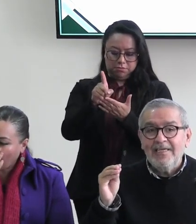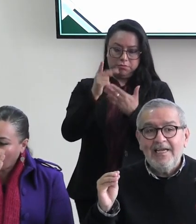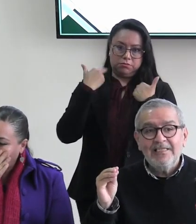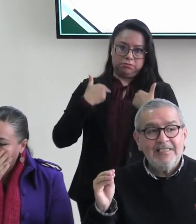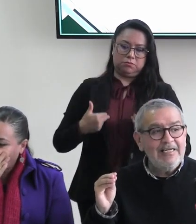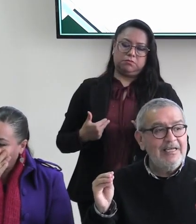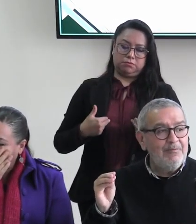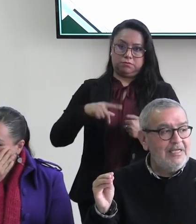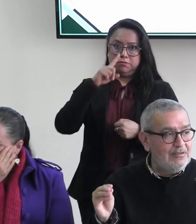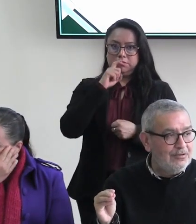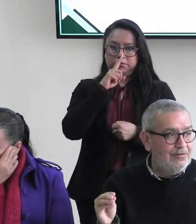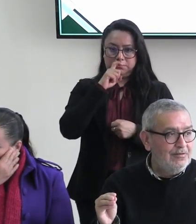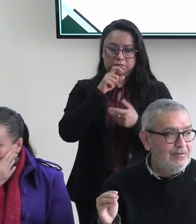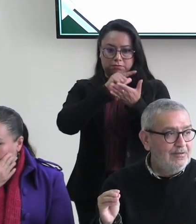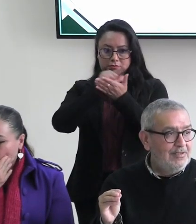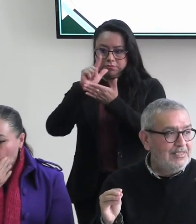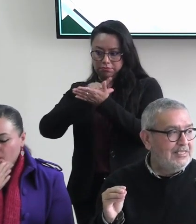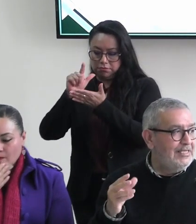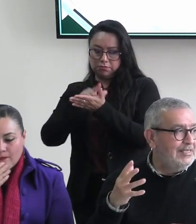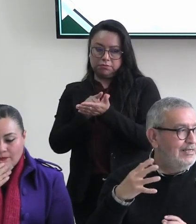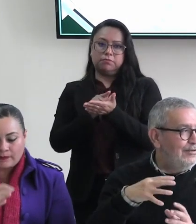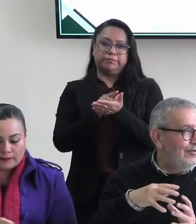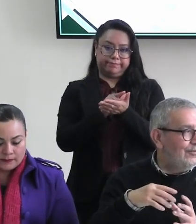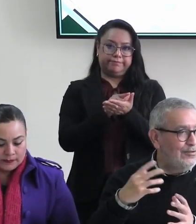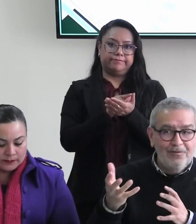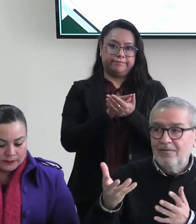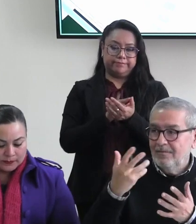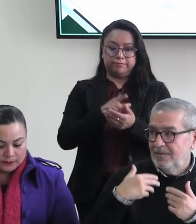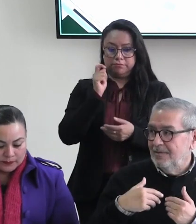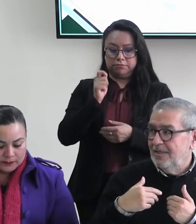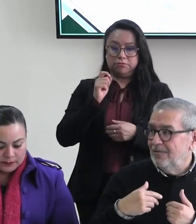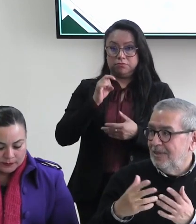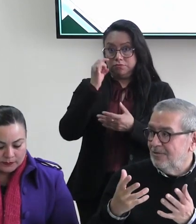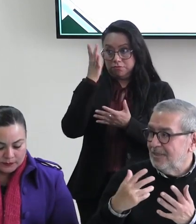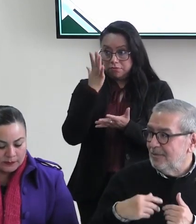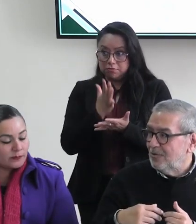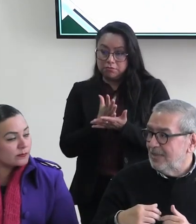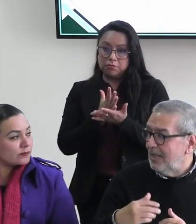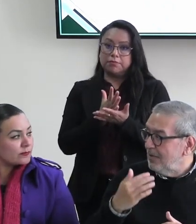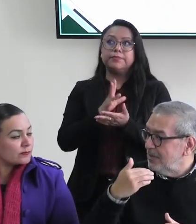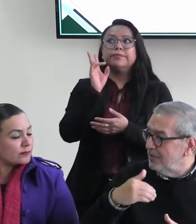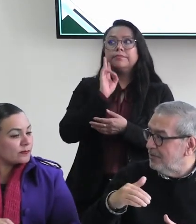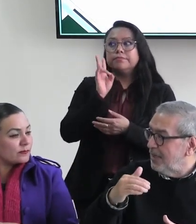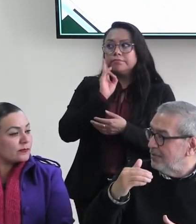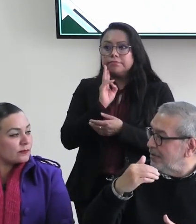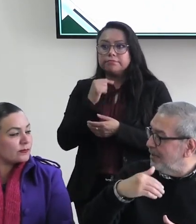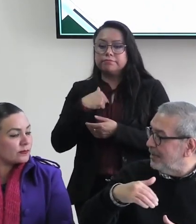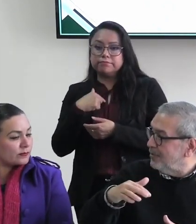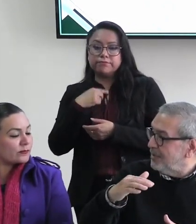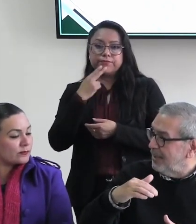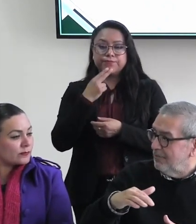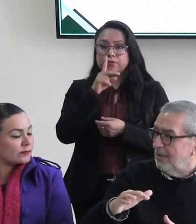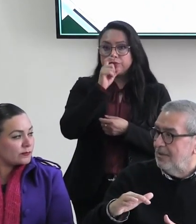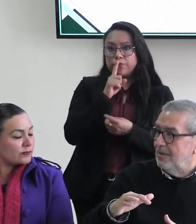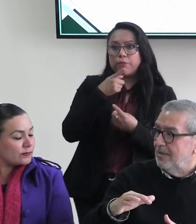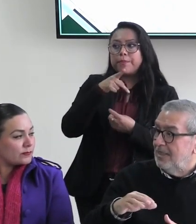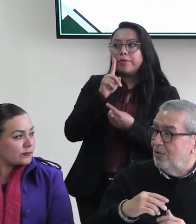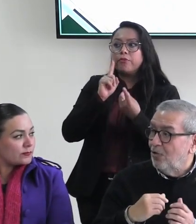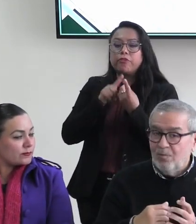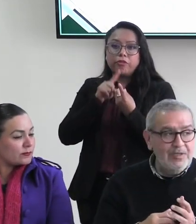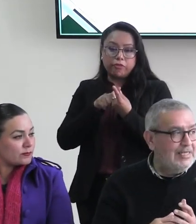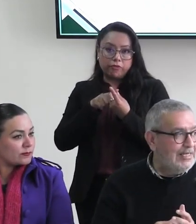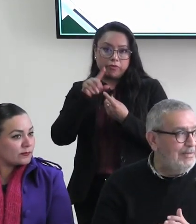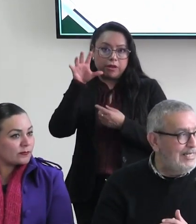agua y al saneamiento. Es decir, no solo de dónde nos hacemos del agua, sino a dónde mandamos el agua,